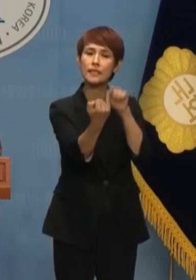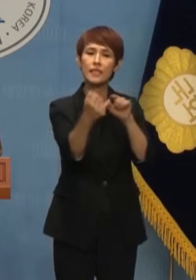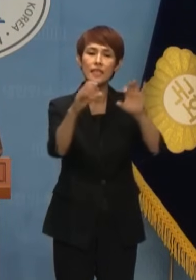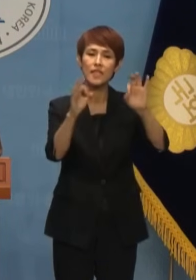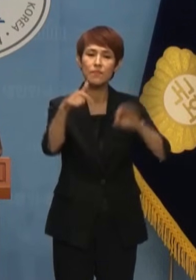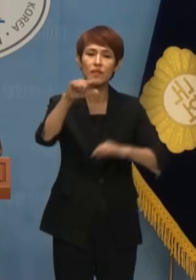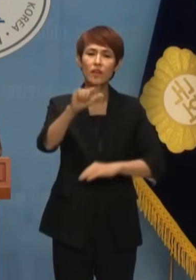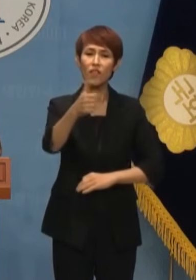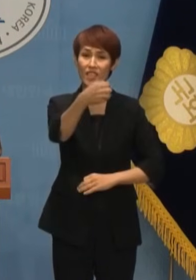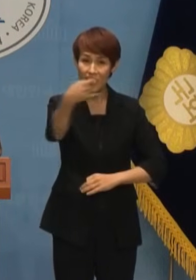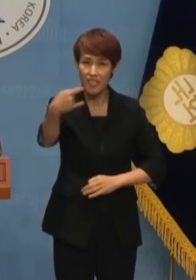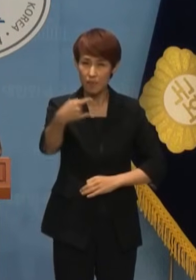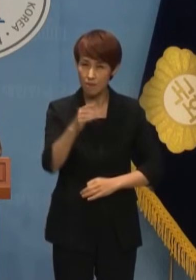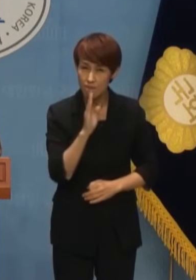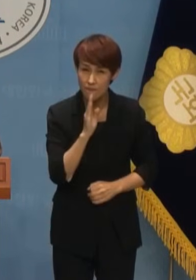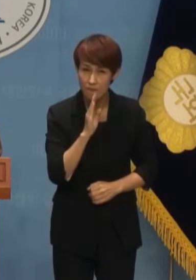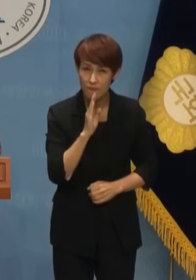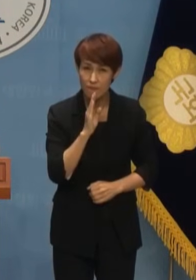김건희 여사 아닙니까?